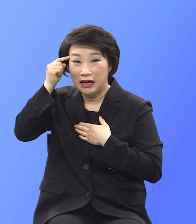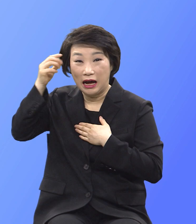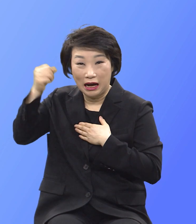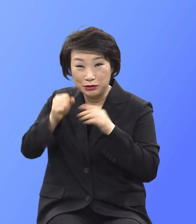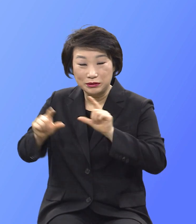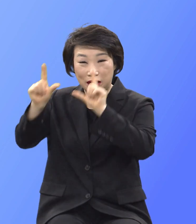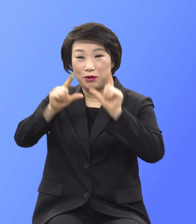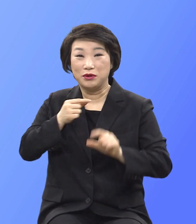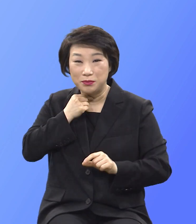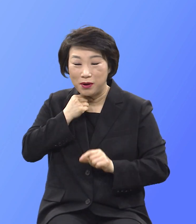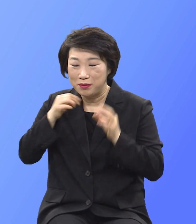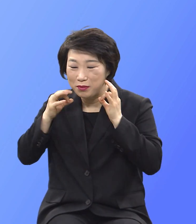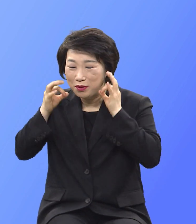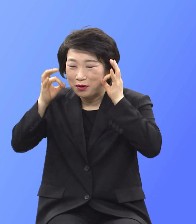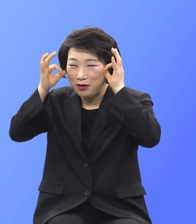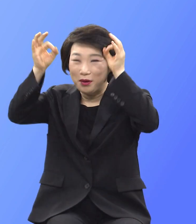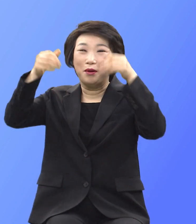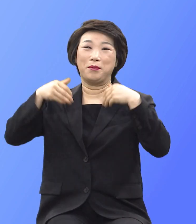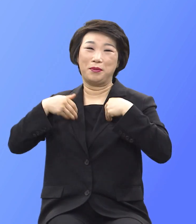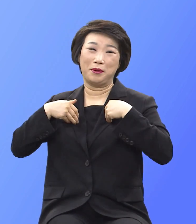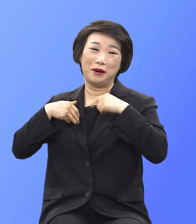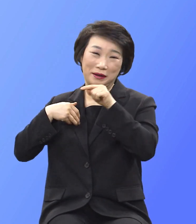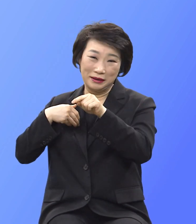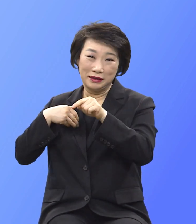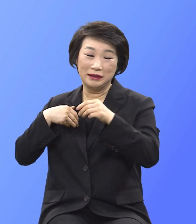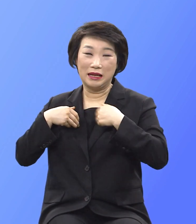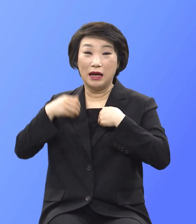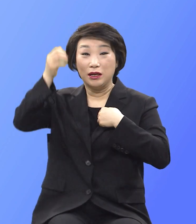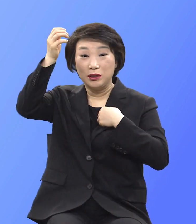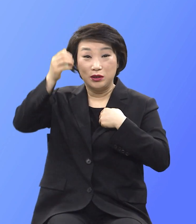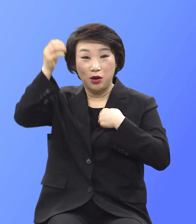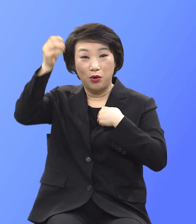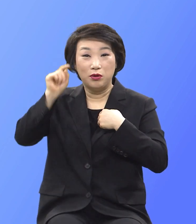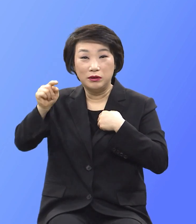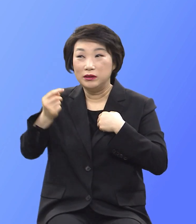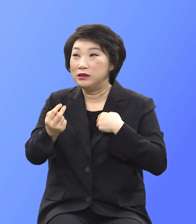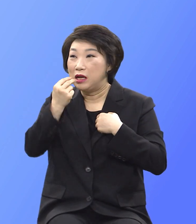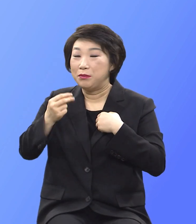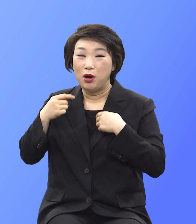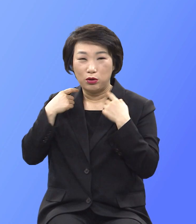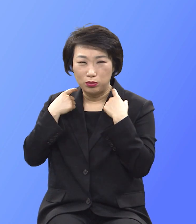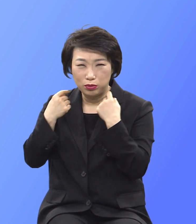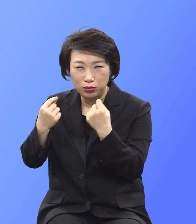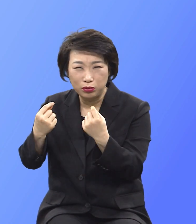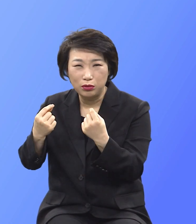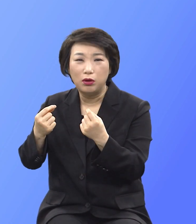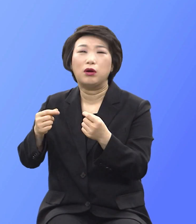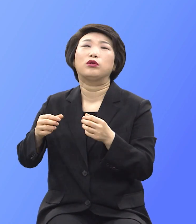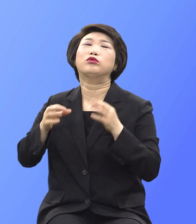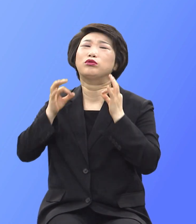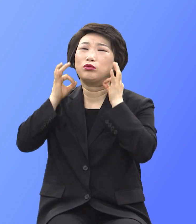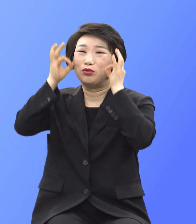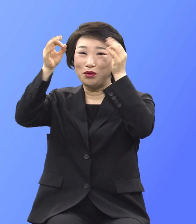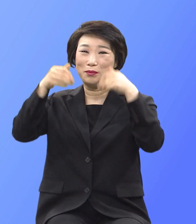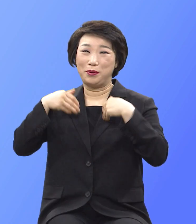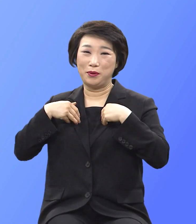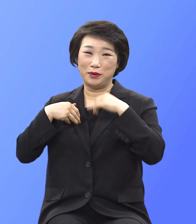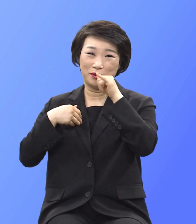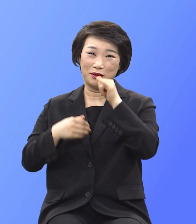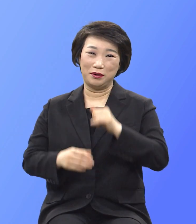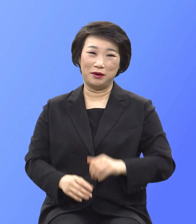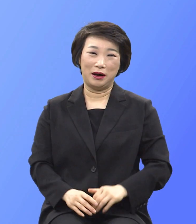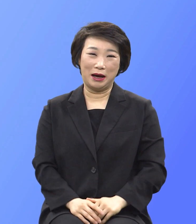생각으로 살려고 몸부림치며 자기 영혼을 생명으로 보호하려고 애쓰겠느냐 그 말입니다.